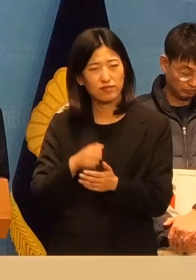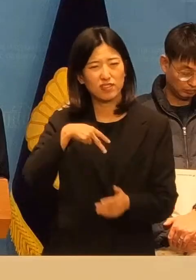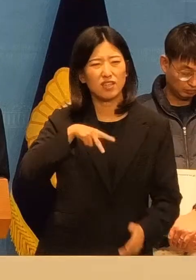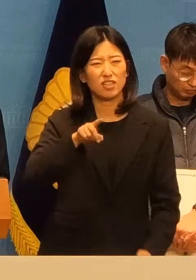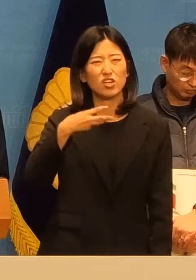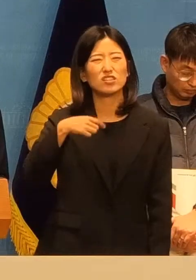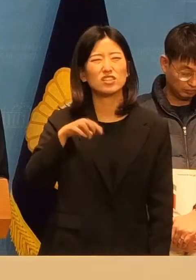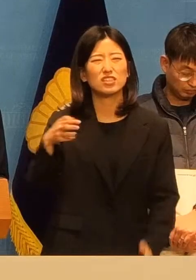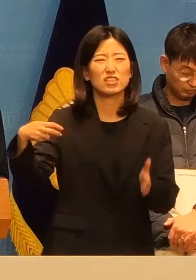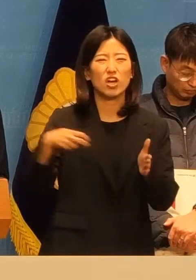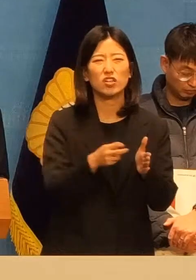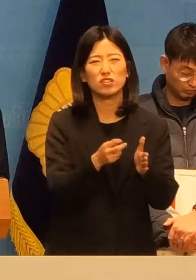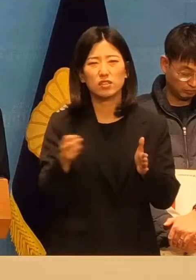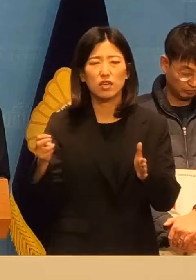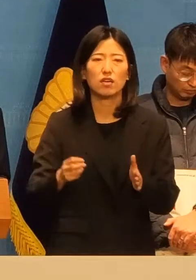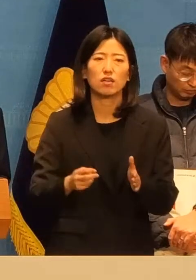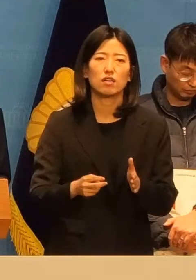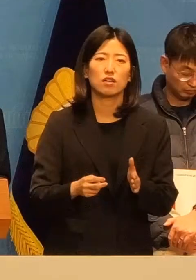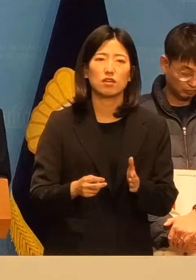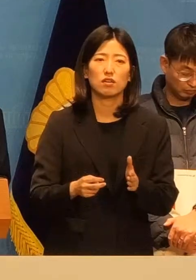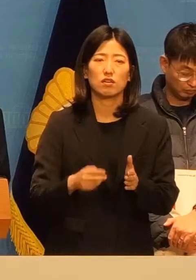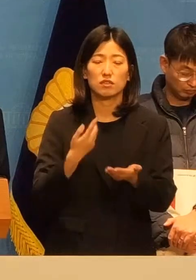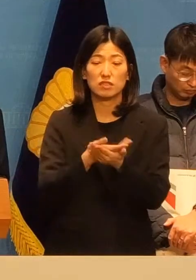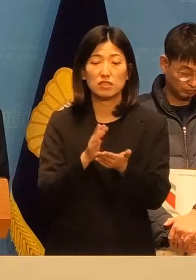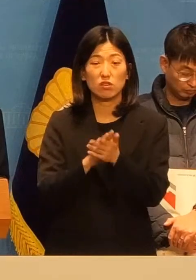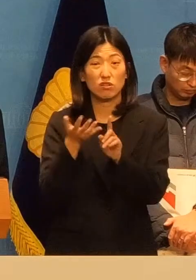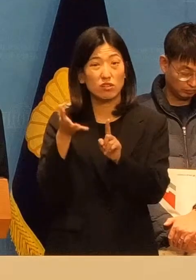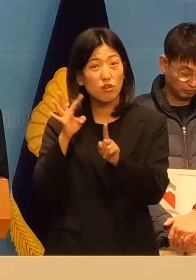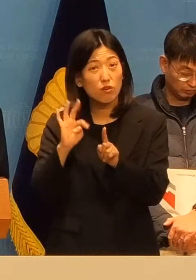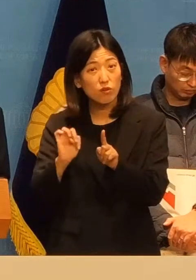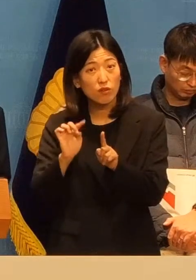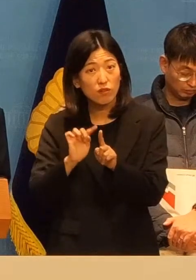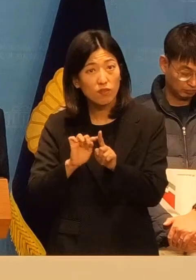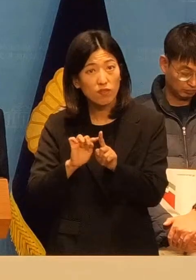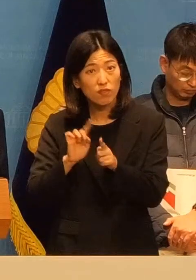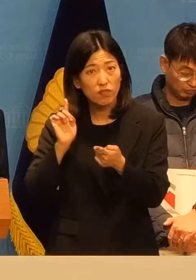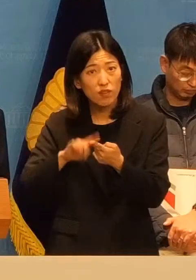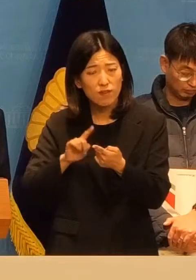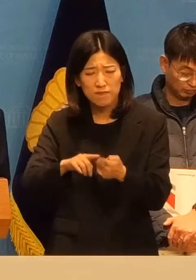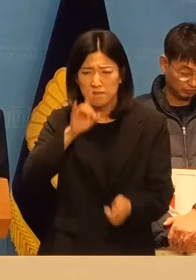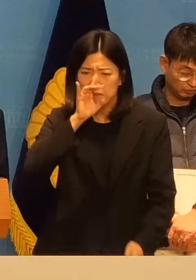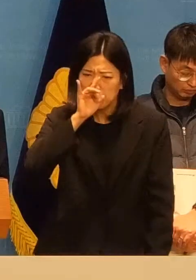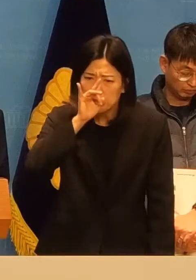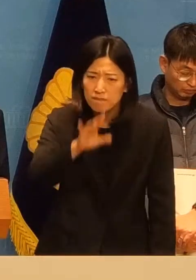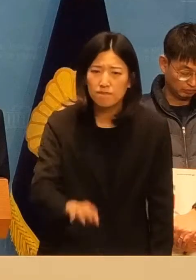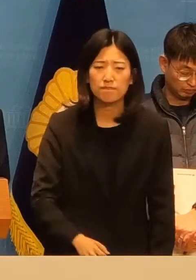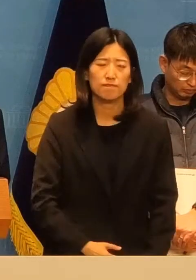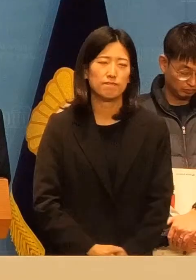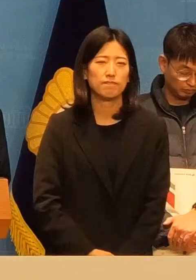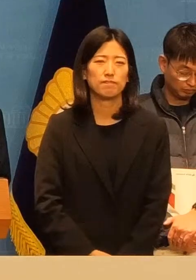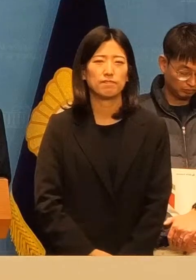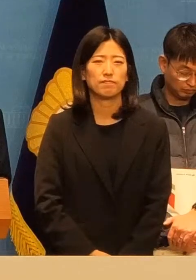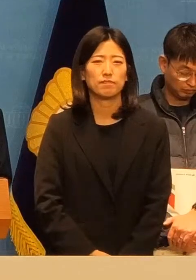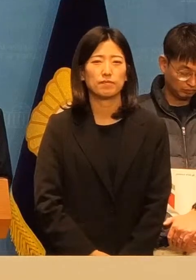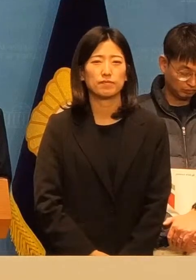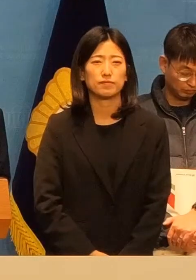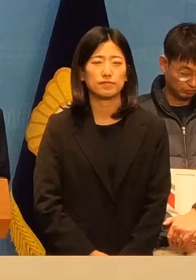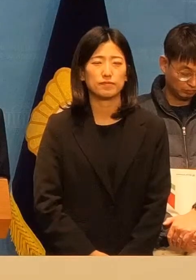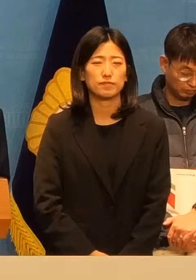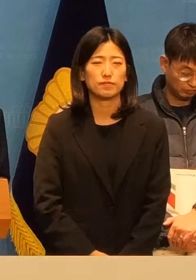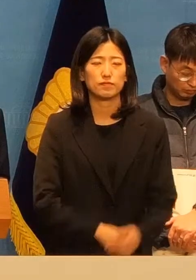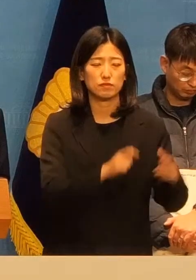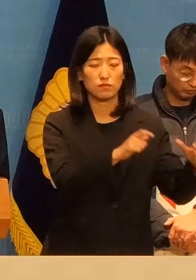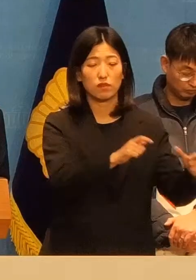열차 시설 개량비 51억 원은 절대 그대로 집행되어서 안 된다. 양주,